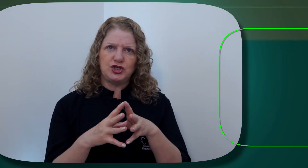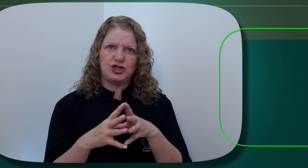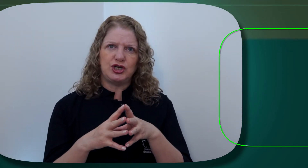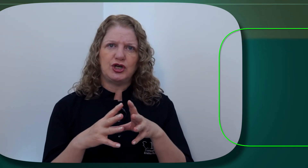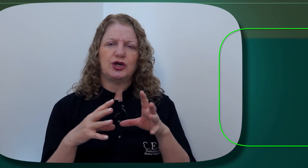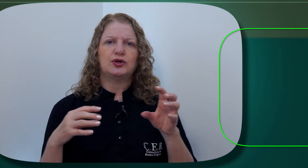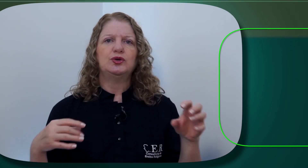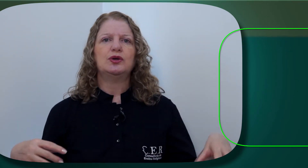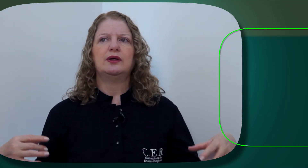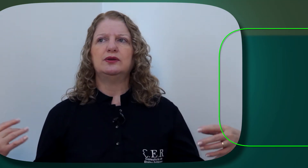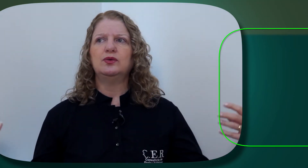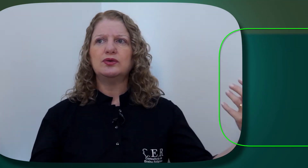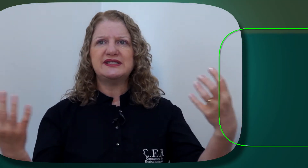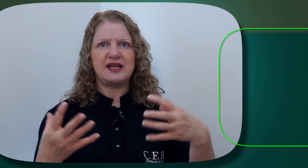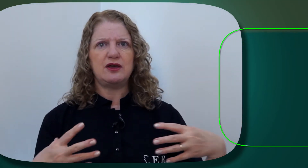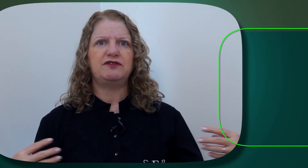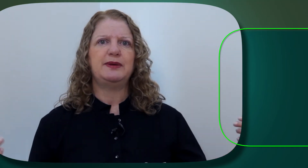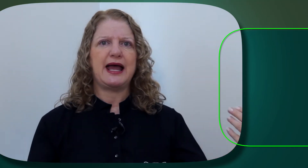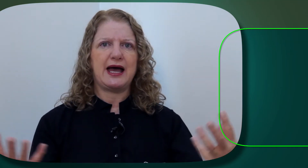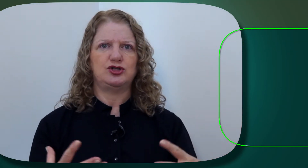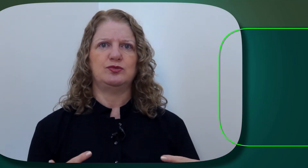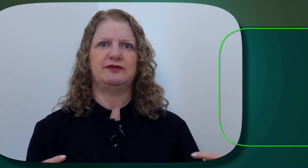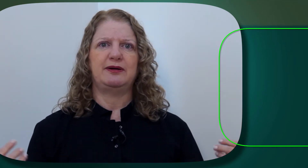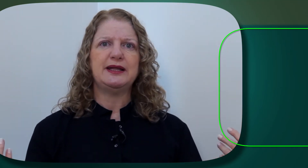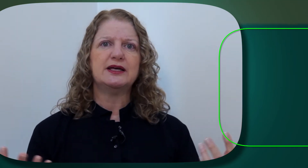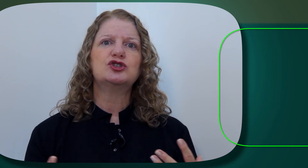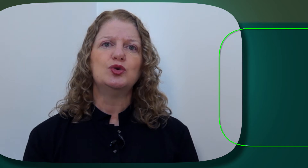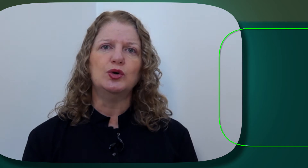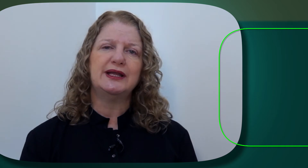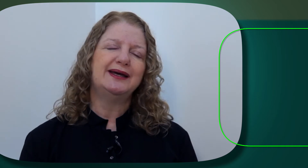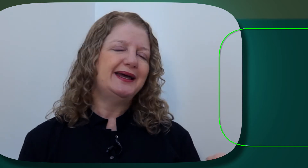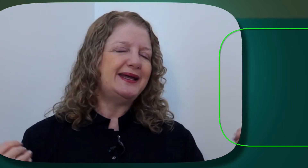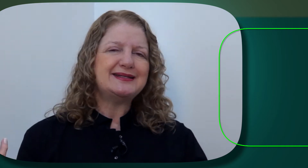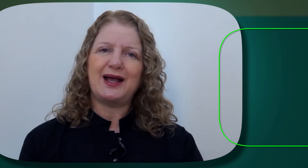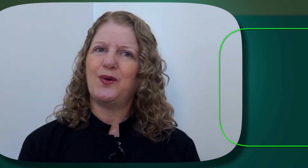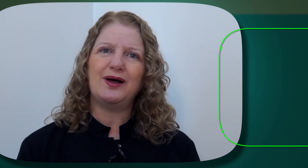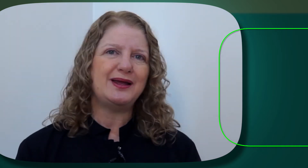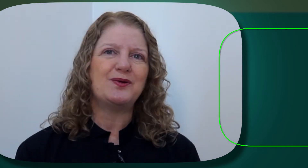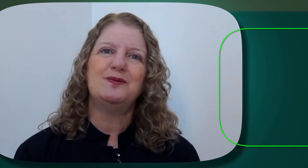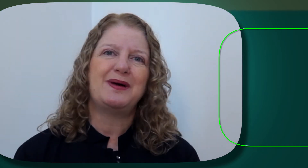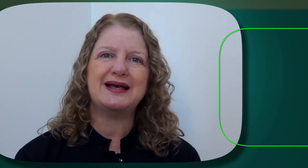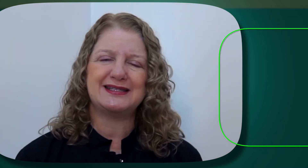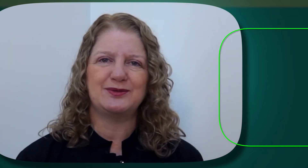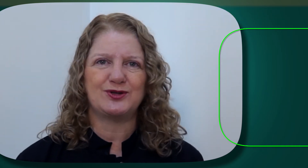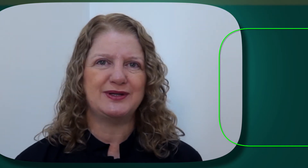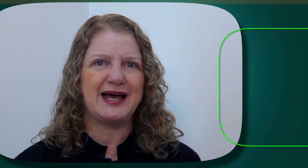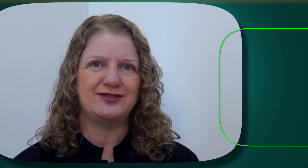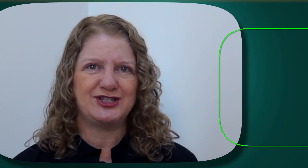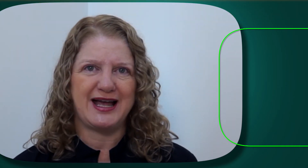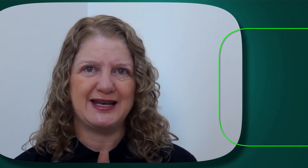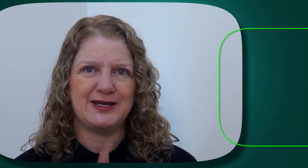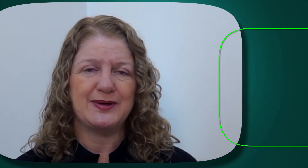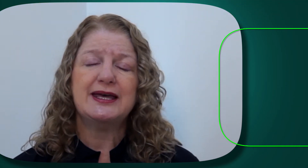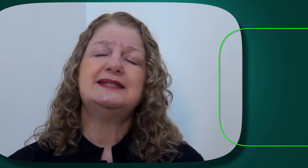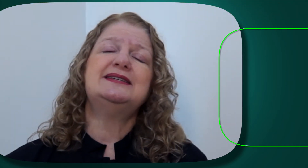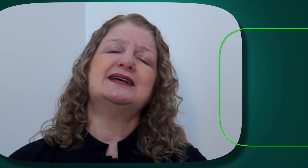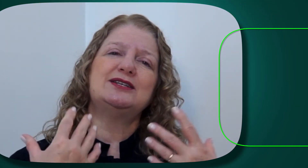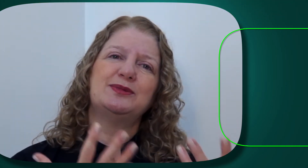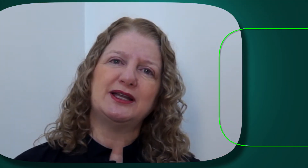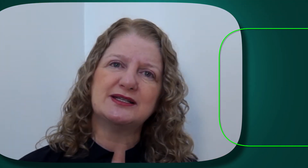ouvinte no seio familiar de uma família surda, eles acolhem com o máximo de cuidado e de carinho. E se nascer uma criança